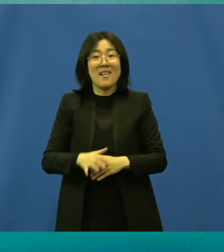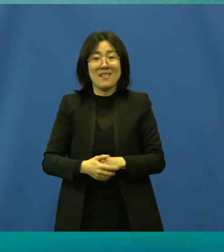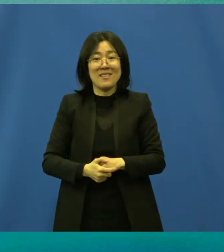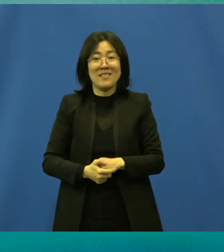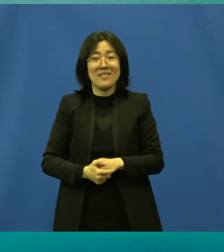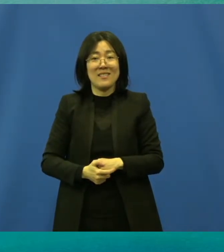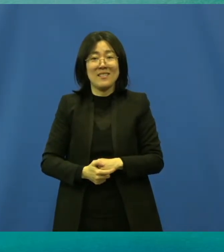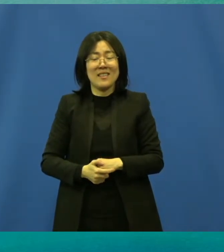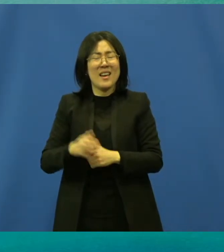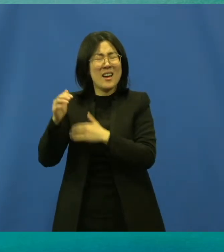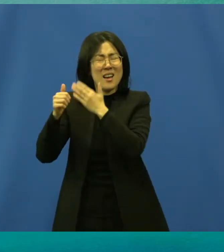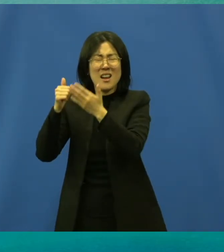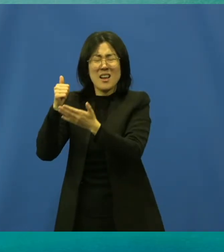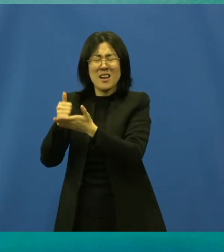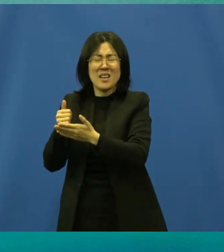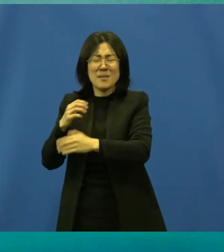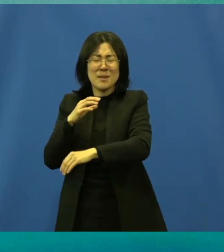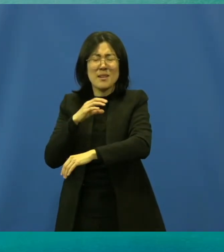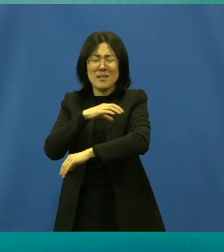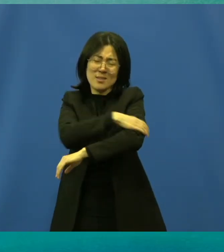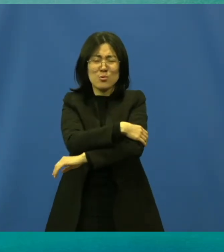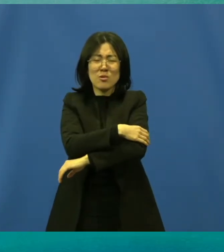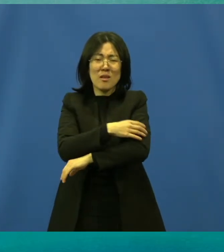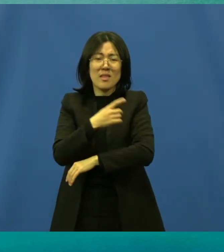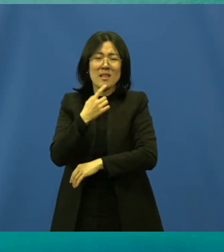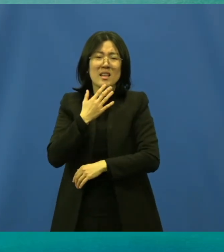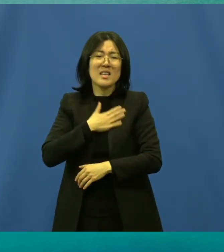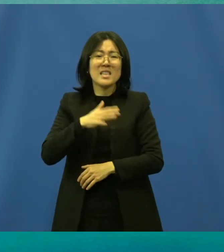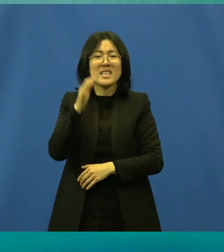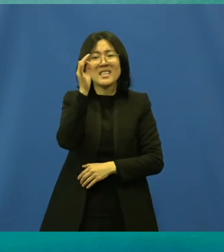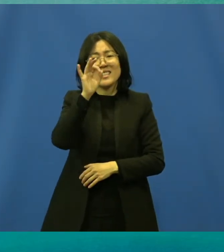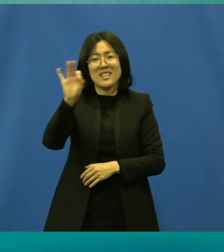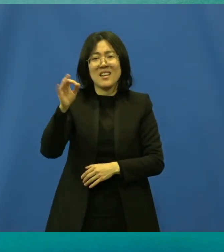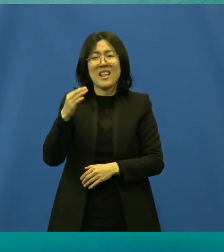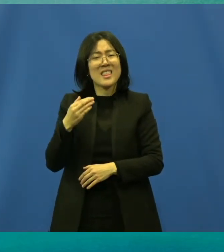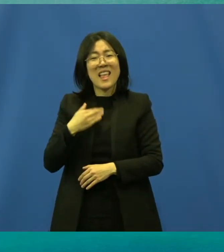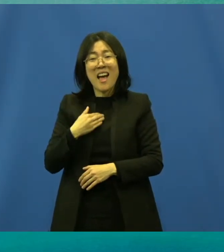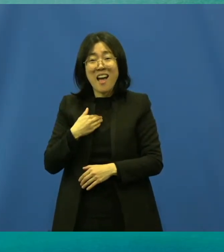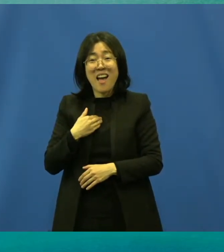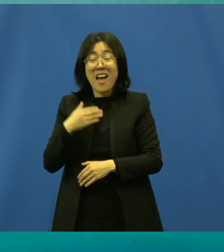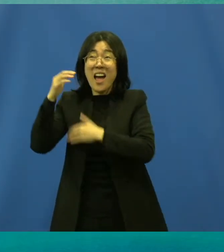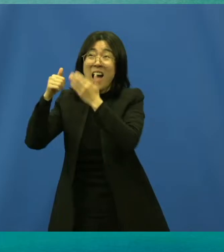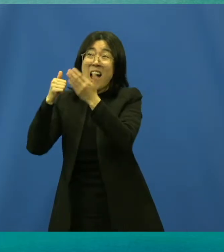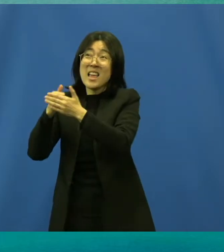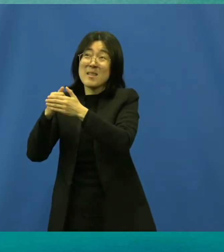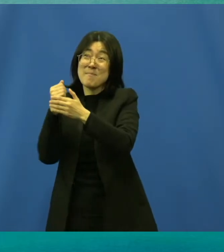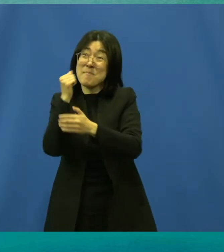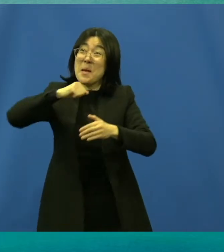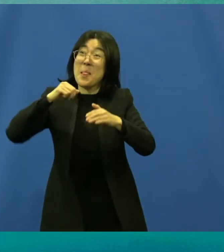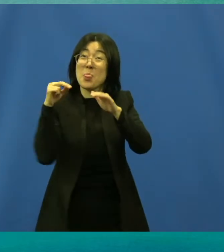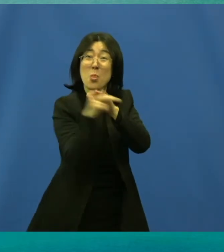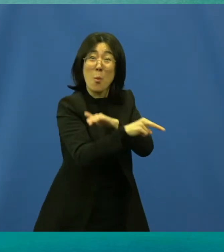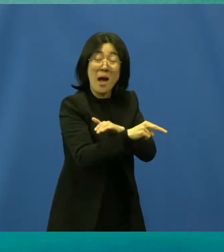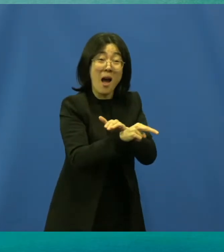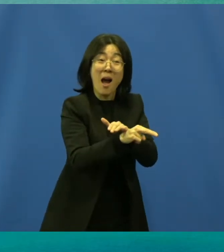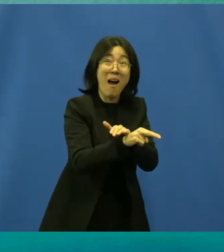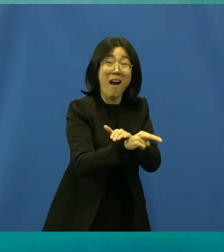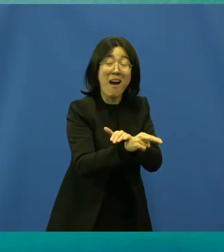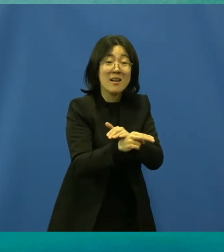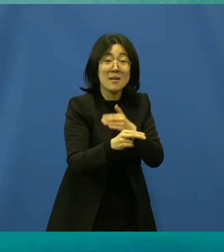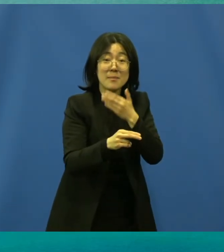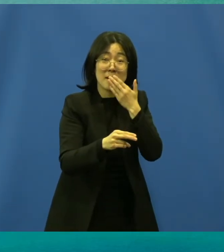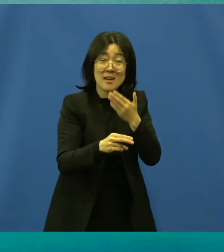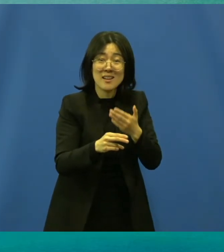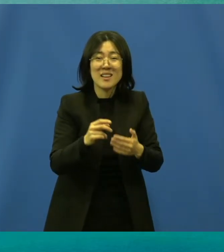하나님의 권능을, 그 주권을 이제는 벗어날 수 없음을 인정하는 것입니다. 그리고 그는 그 하나님